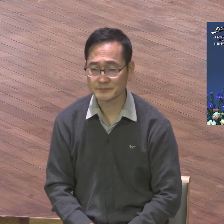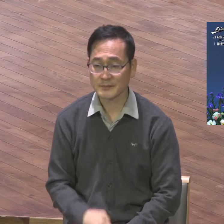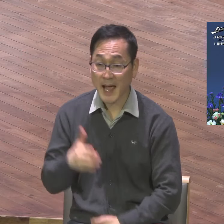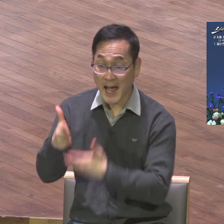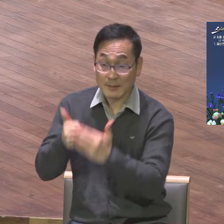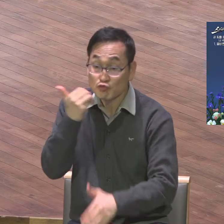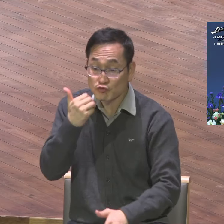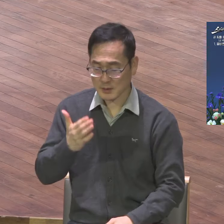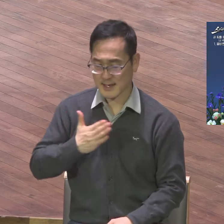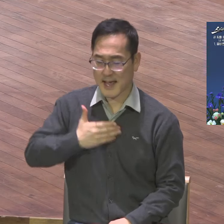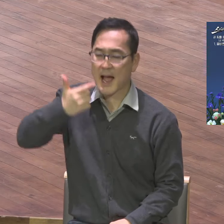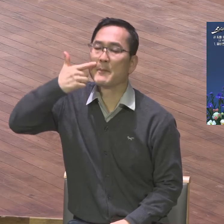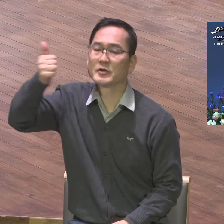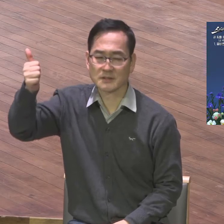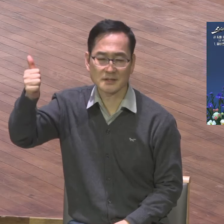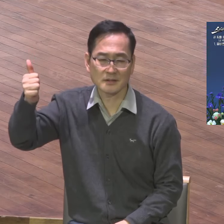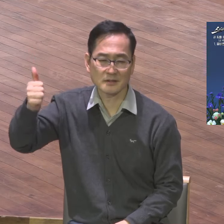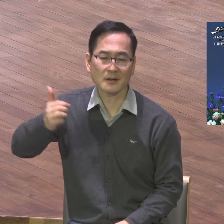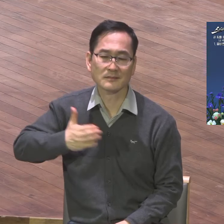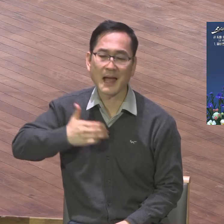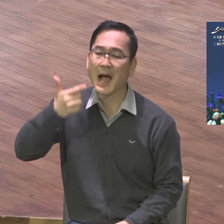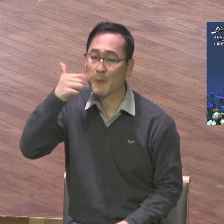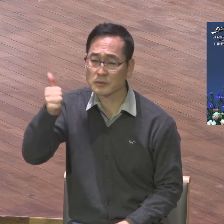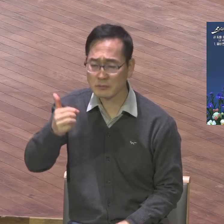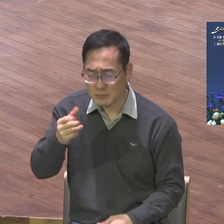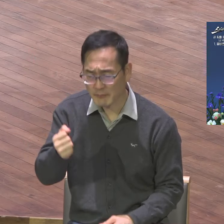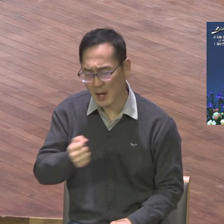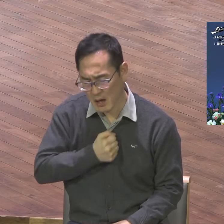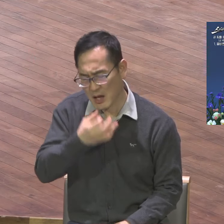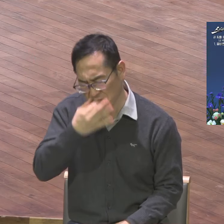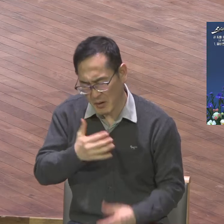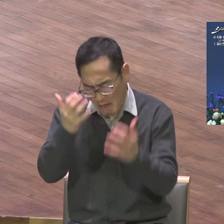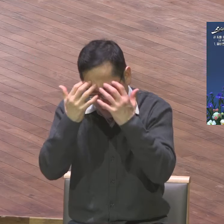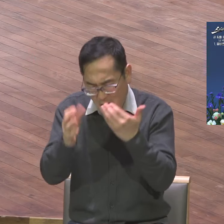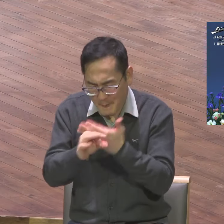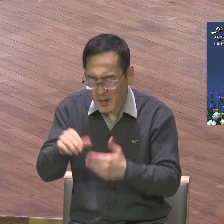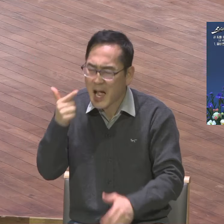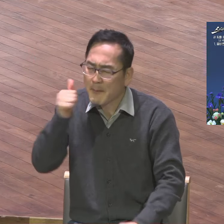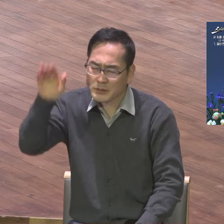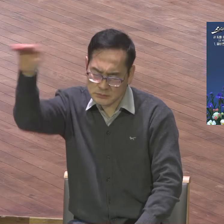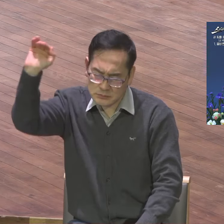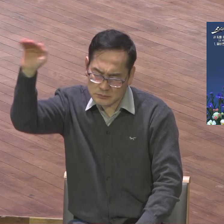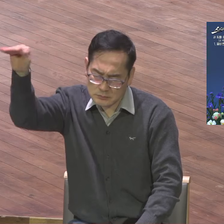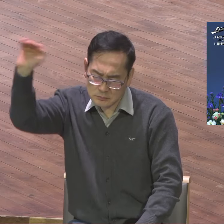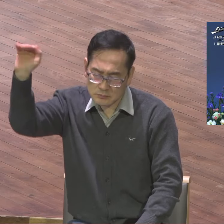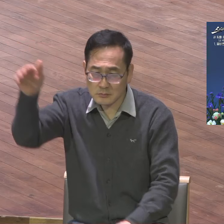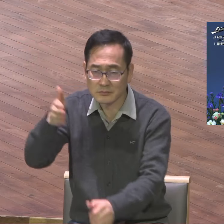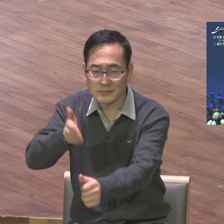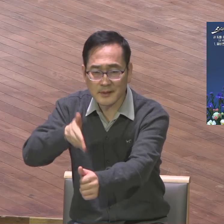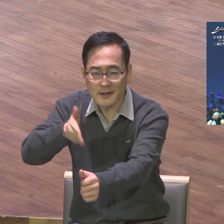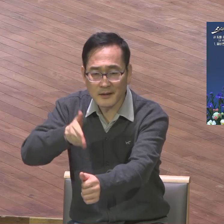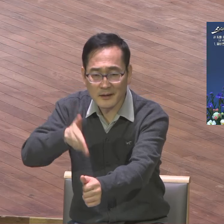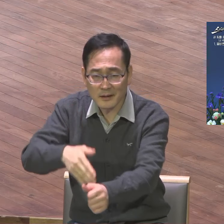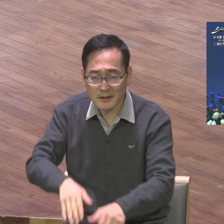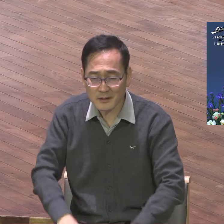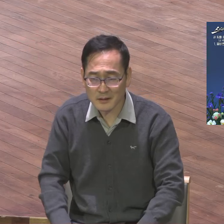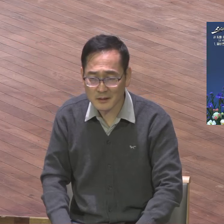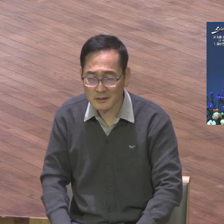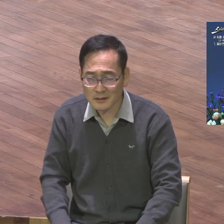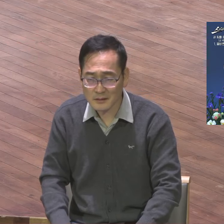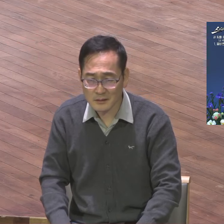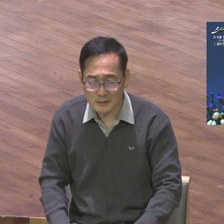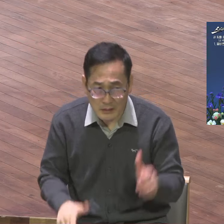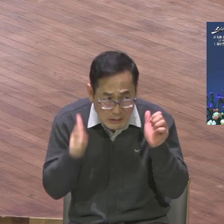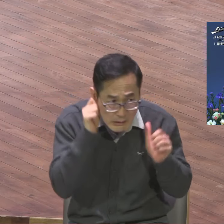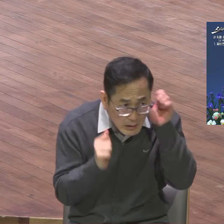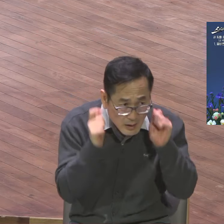억울하고 답답하고 안타까우면 하나님 아버지께 부르짖고 그 아버지께 답을 찾아야지. 무슨 이런 사람 말 주고